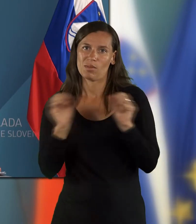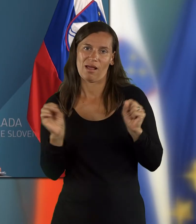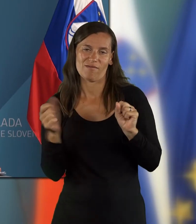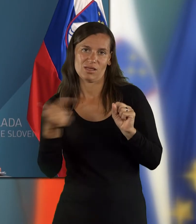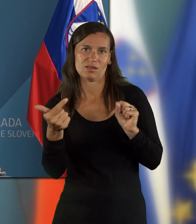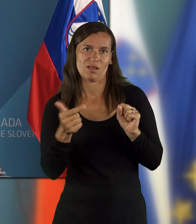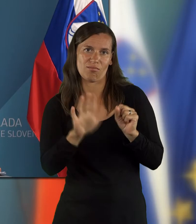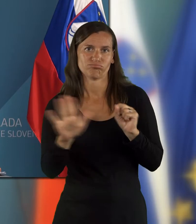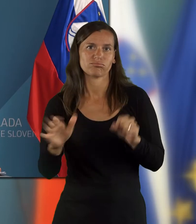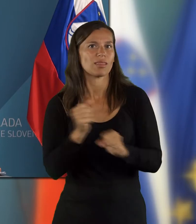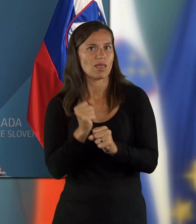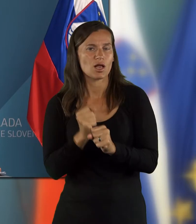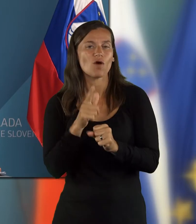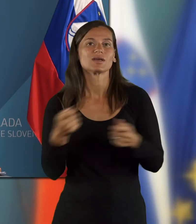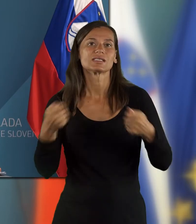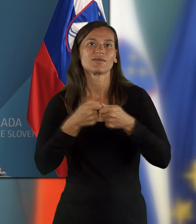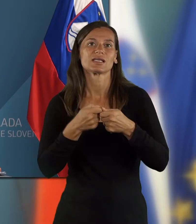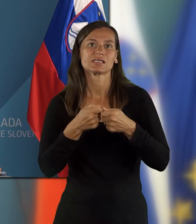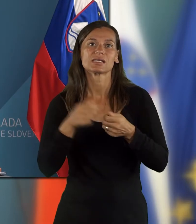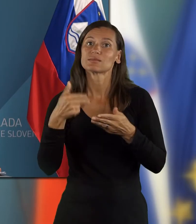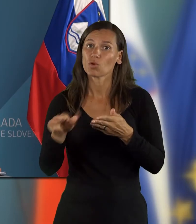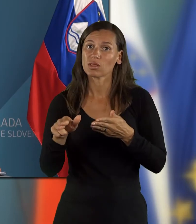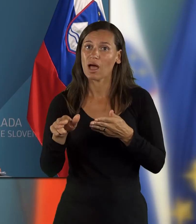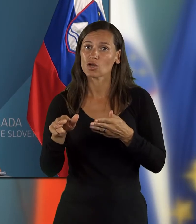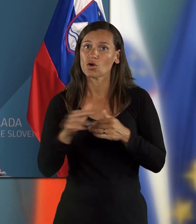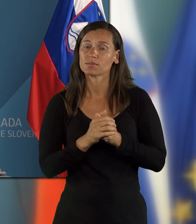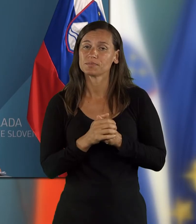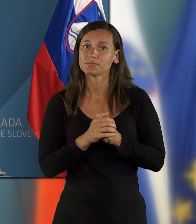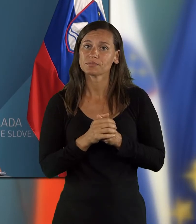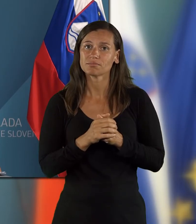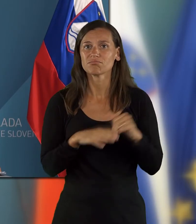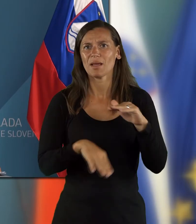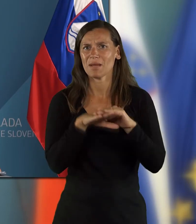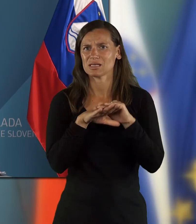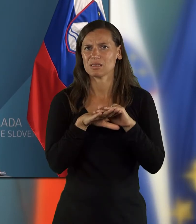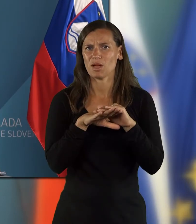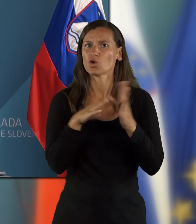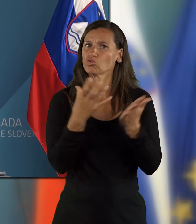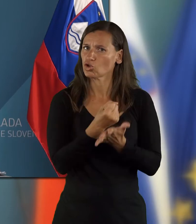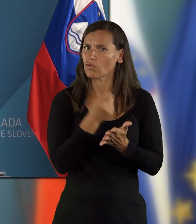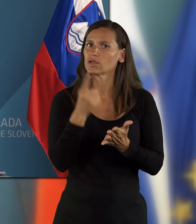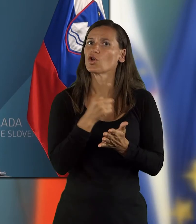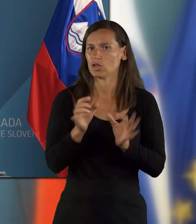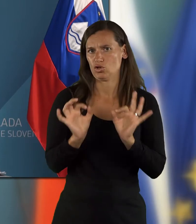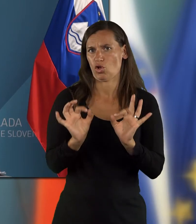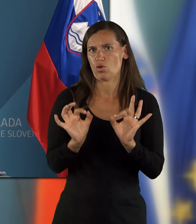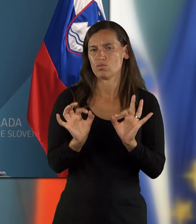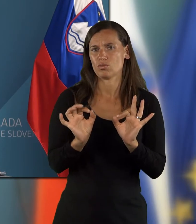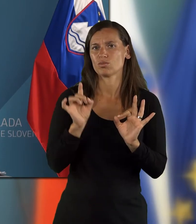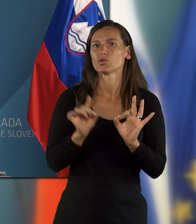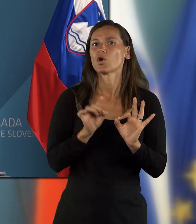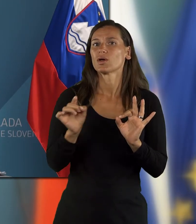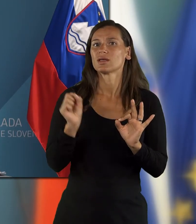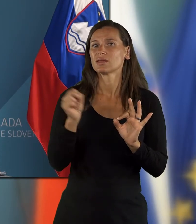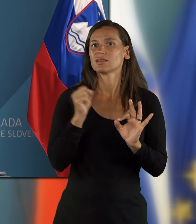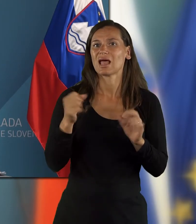pa banka opravita svoje delo v zvezi z prodajo maksimalno učinkovito in